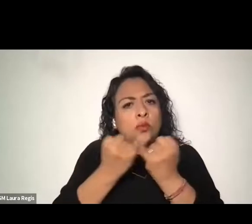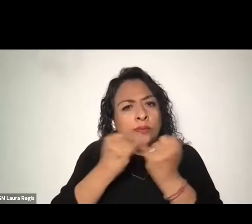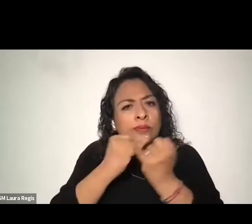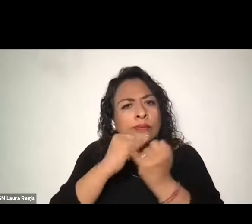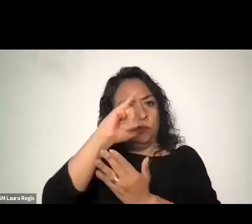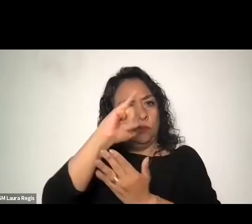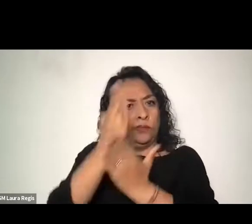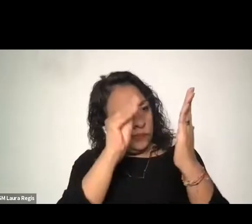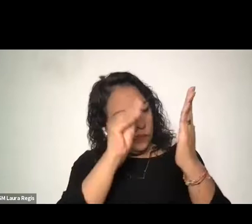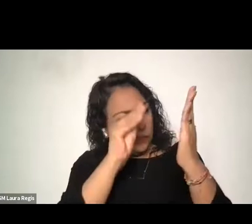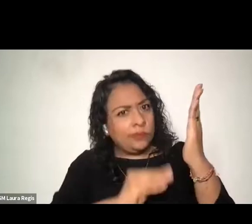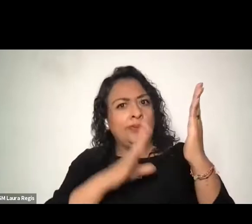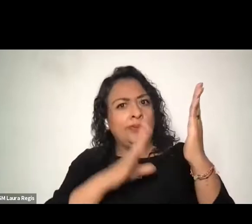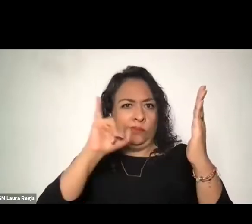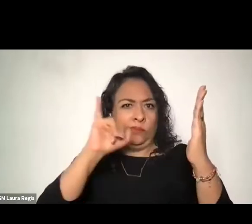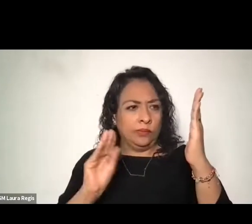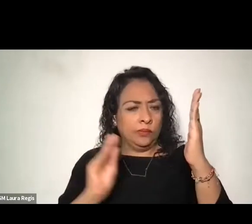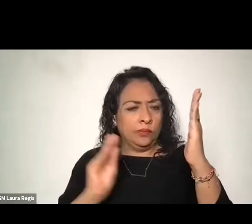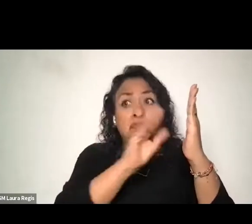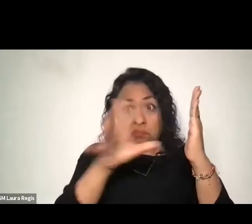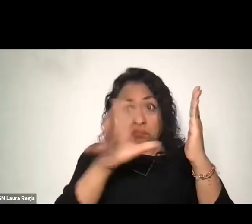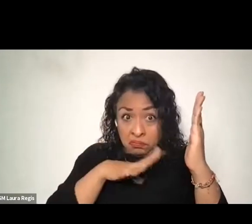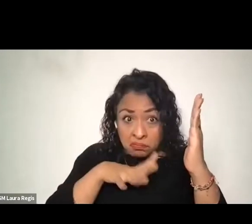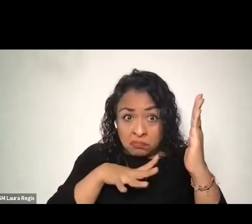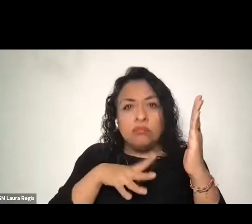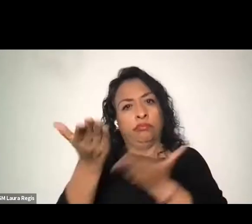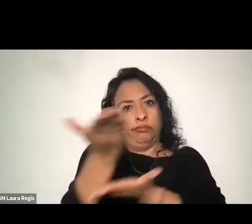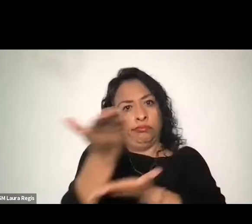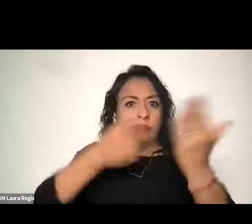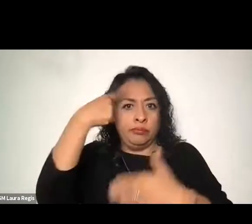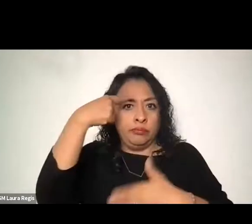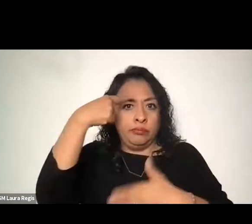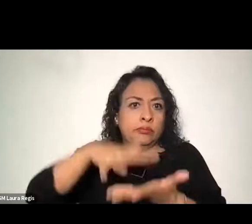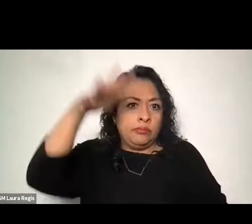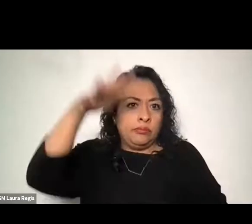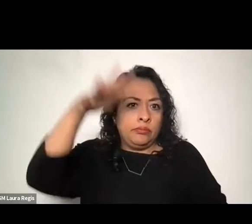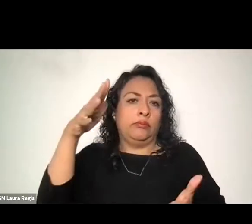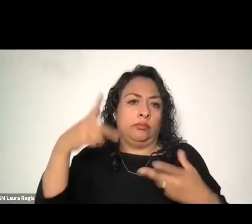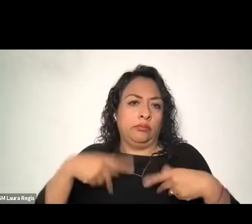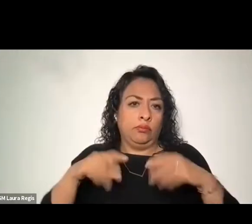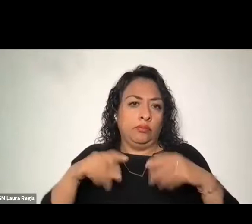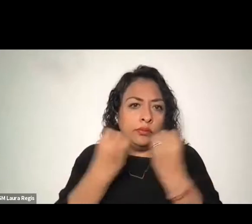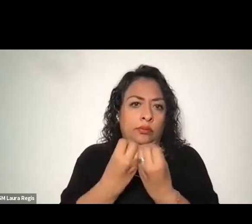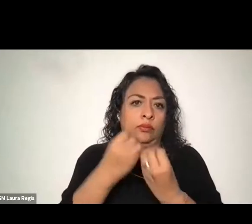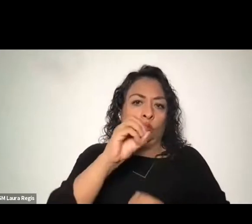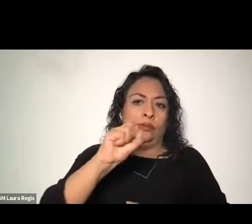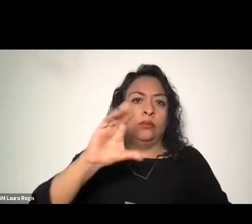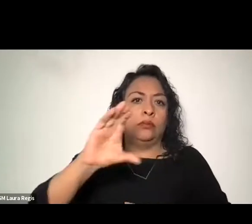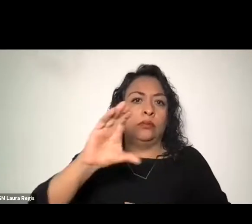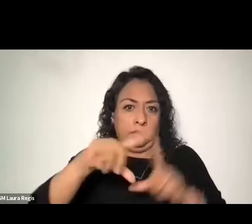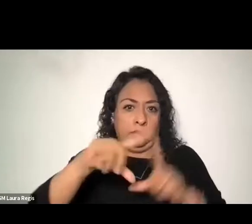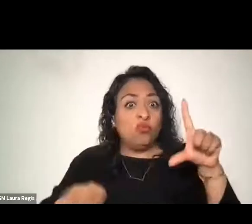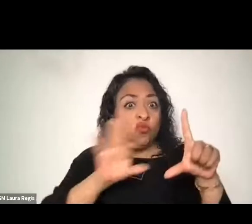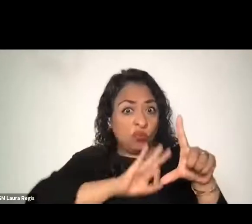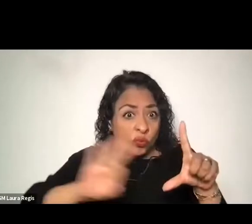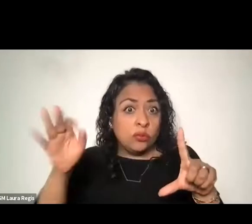que si las tenemos podamos compartirlas para que el mayor número de organizaciones civiles en el país lo pueda hacer. Creo que es